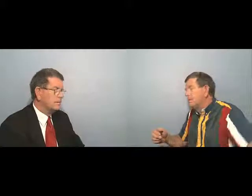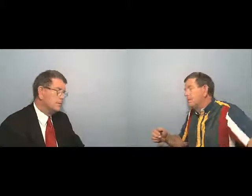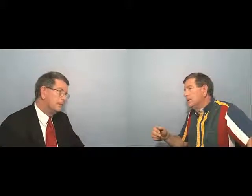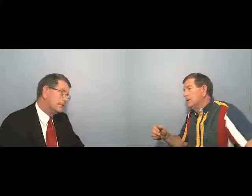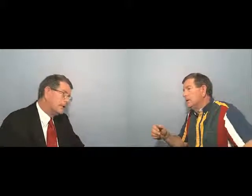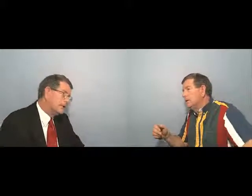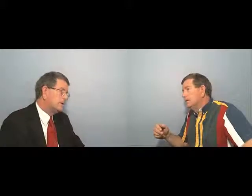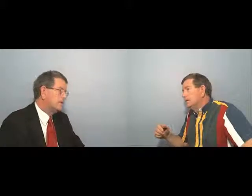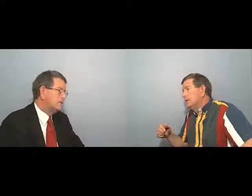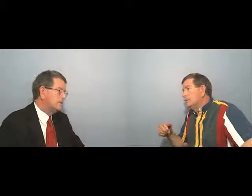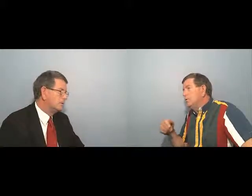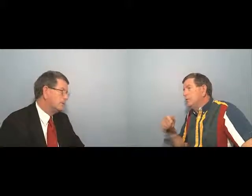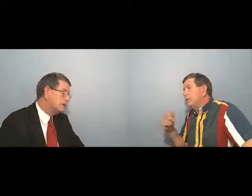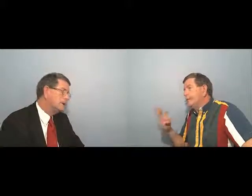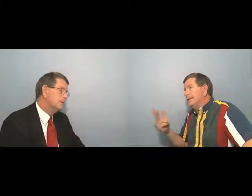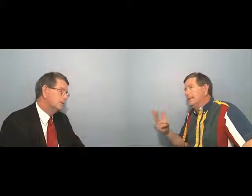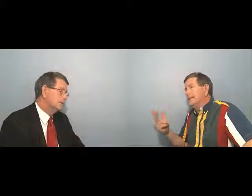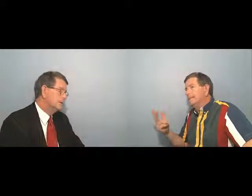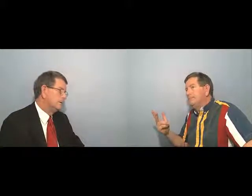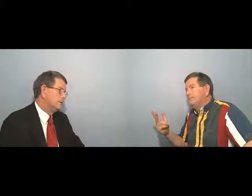Oui, d'accord. Tu pourrais